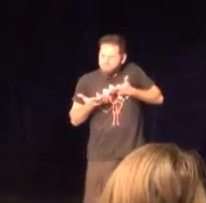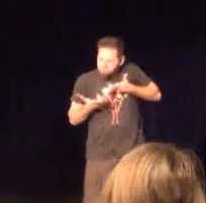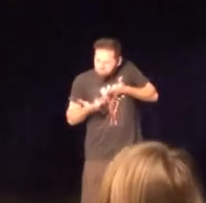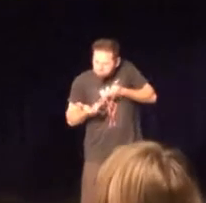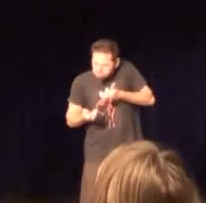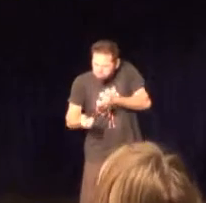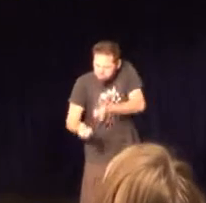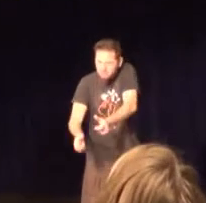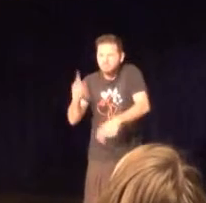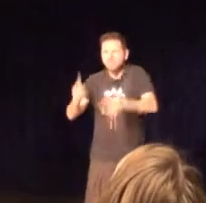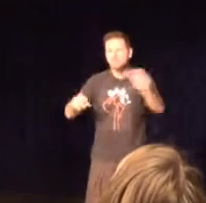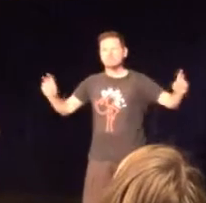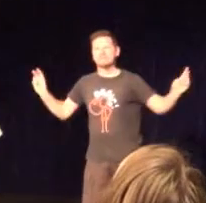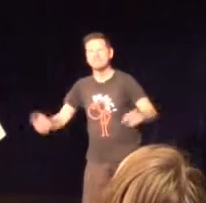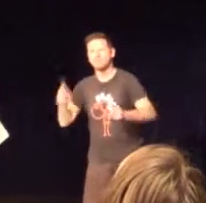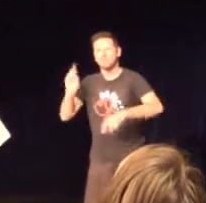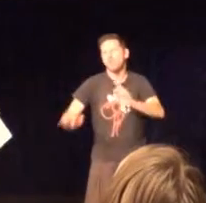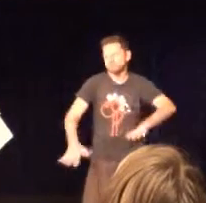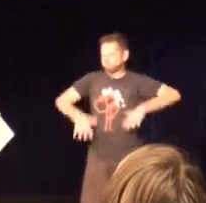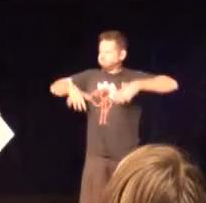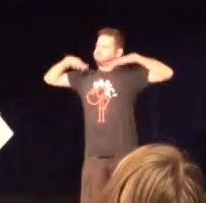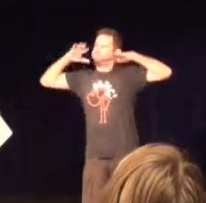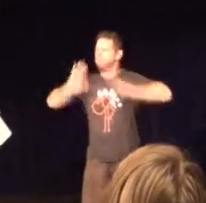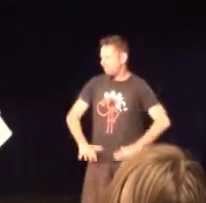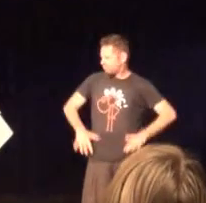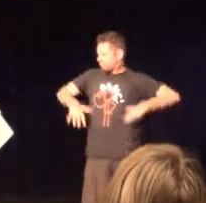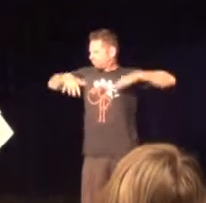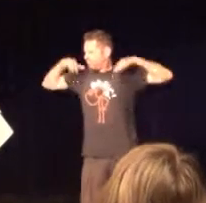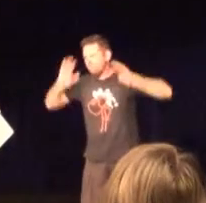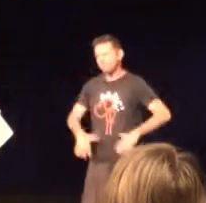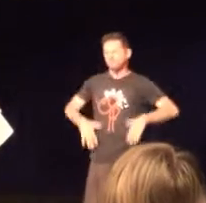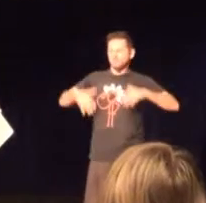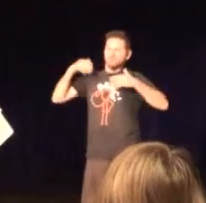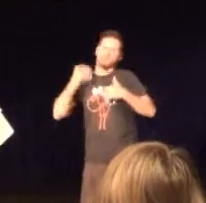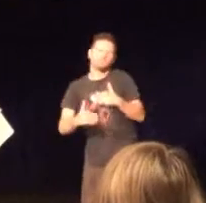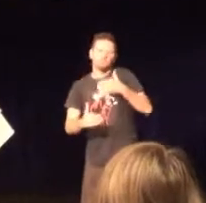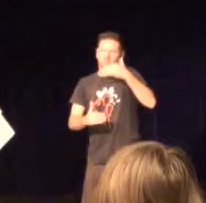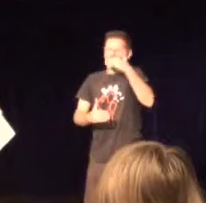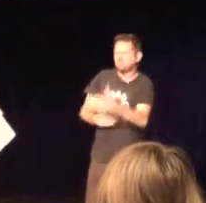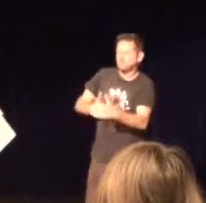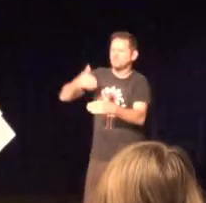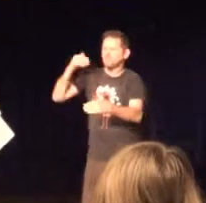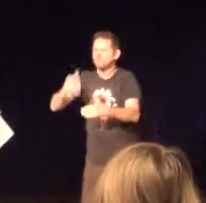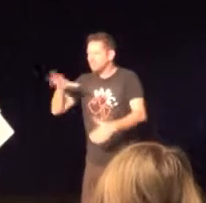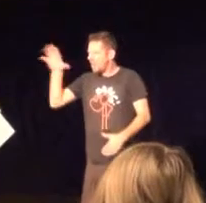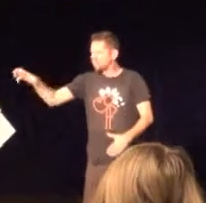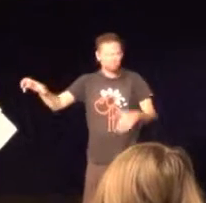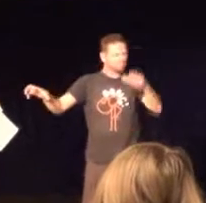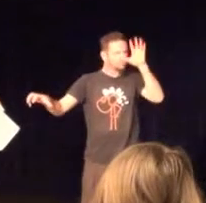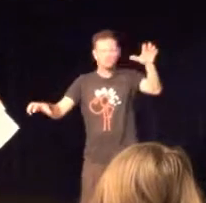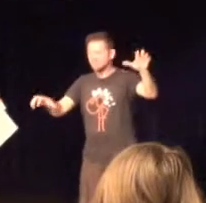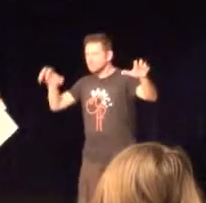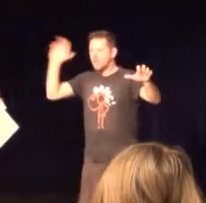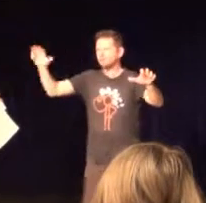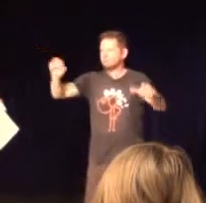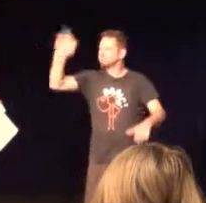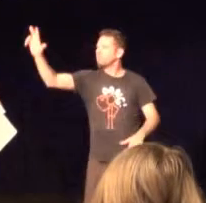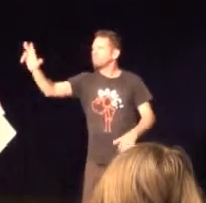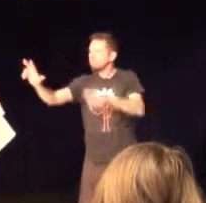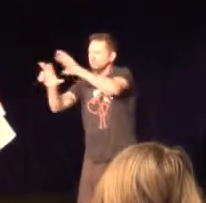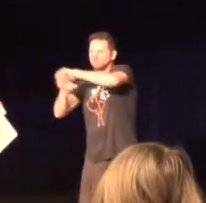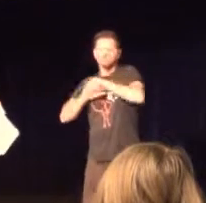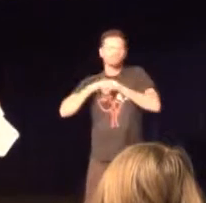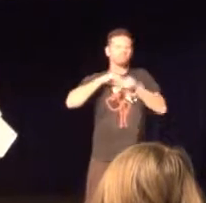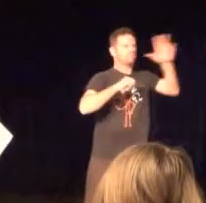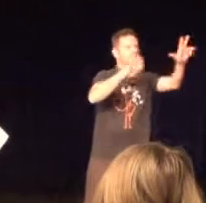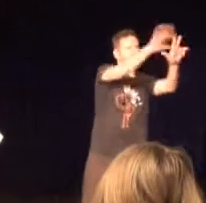parfois inondé, j'avance par à-coups. Je m'agrippe à tout ce qui grippe, je m'attache à tout ce qui tâche. Je traite